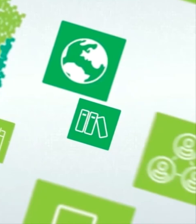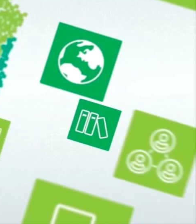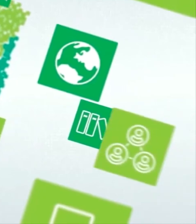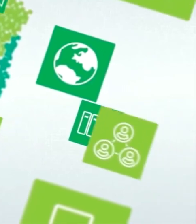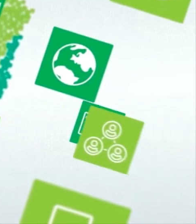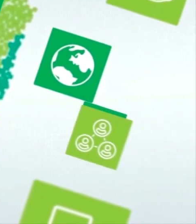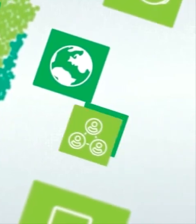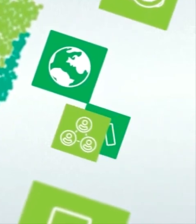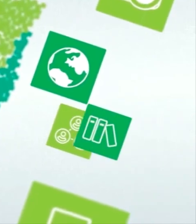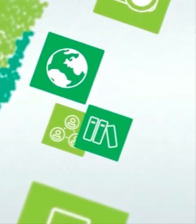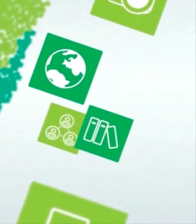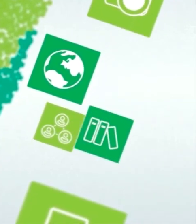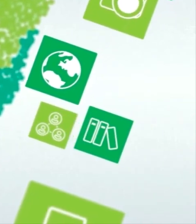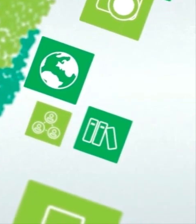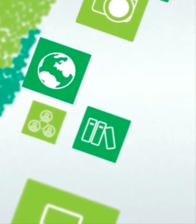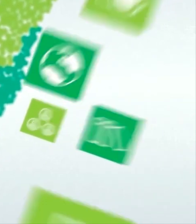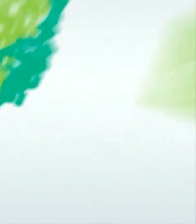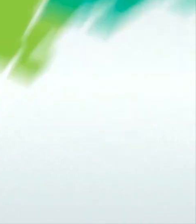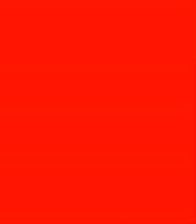E aí